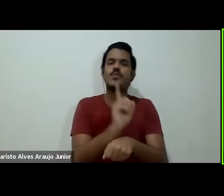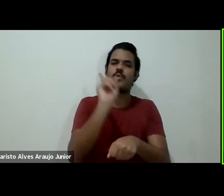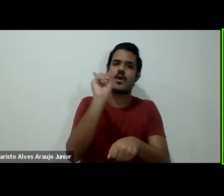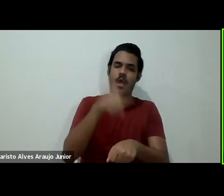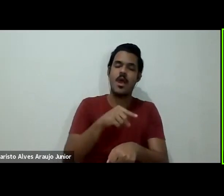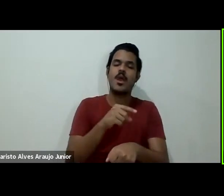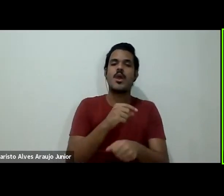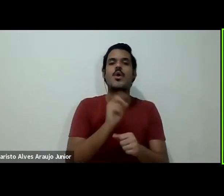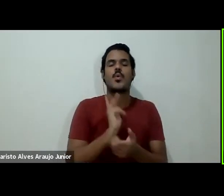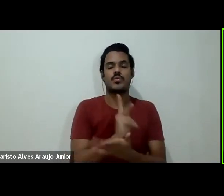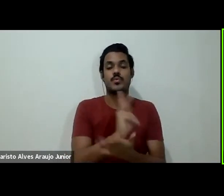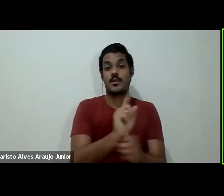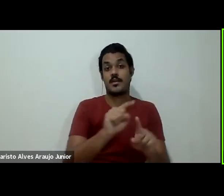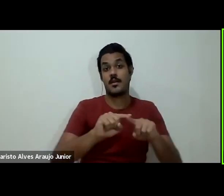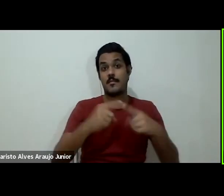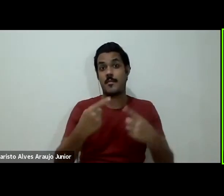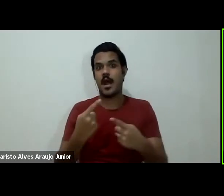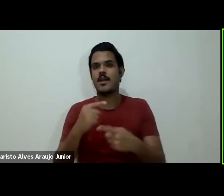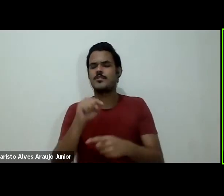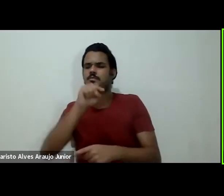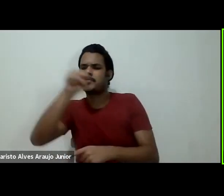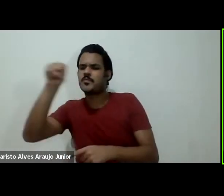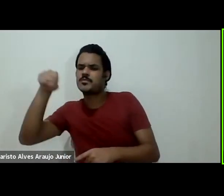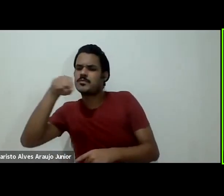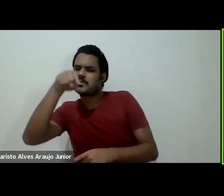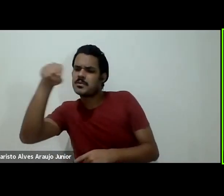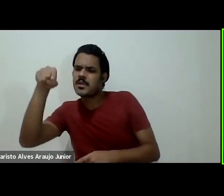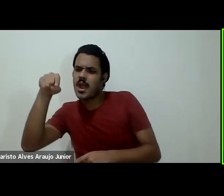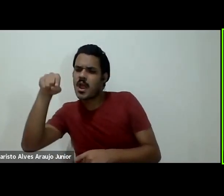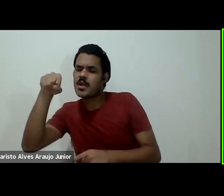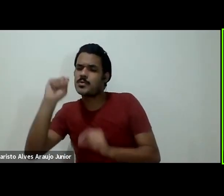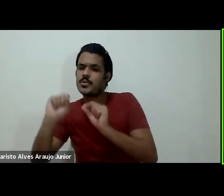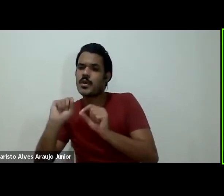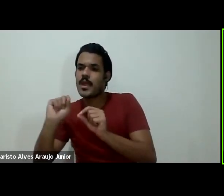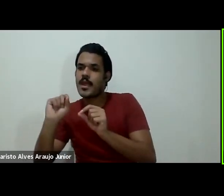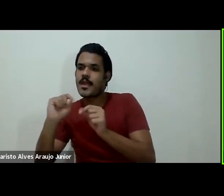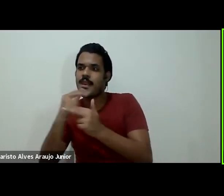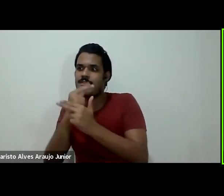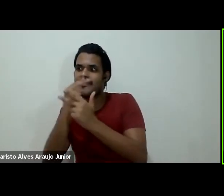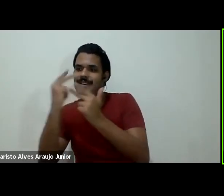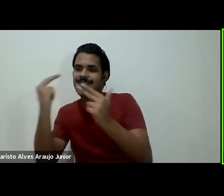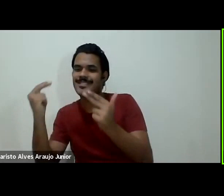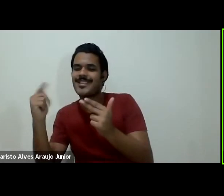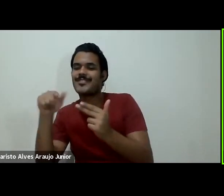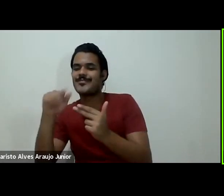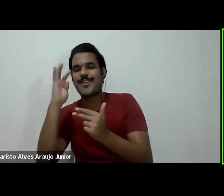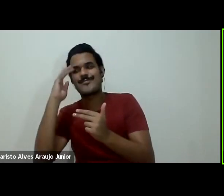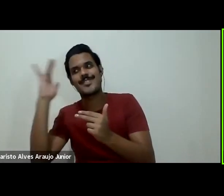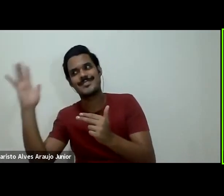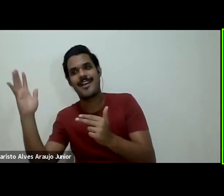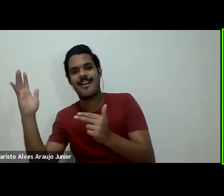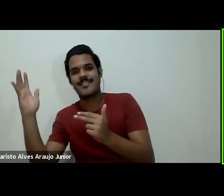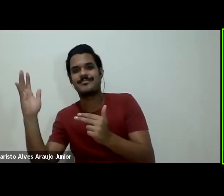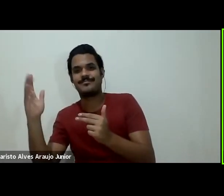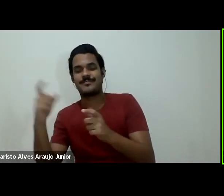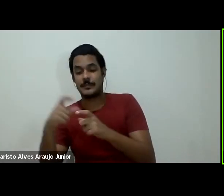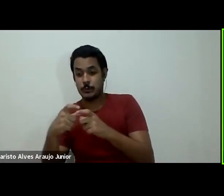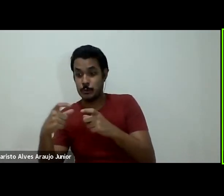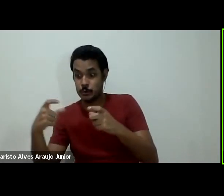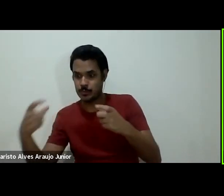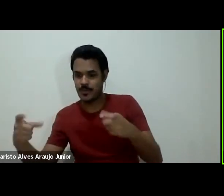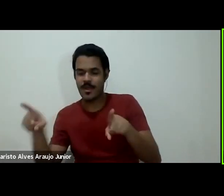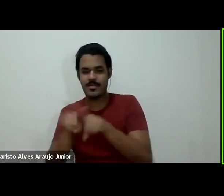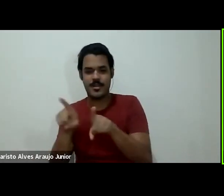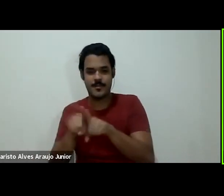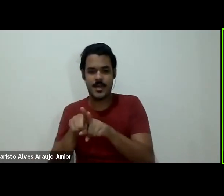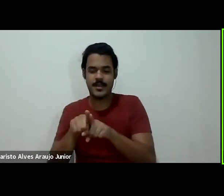um filme. Mas pensar na diversidade, eu acho que é a chave para crescimento enquanto